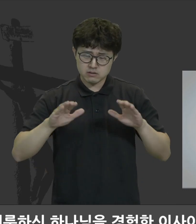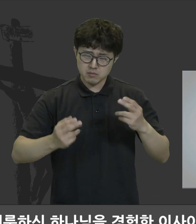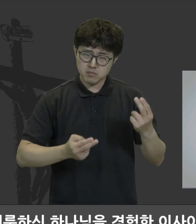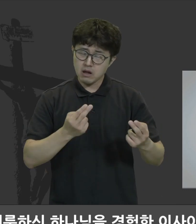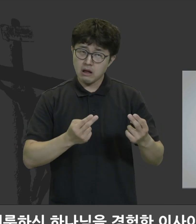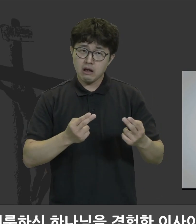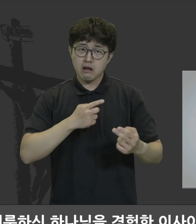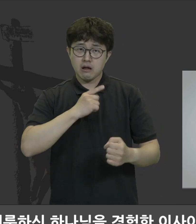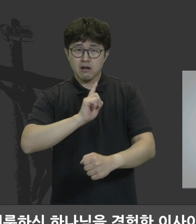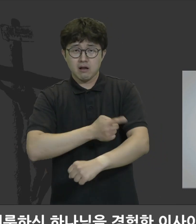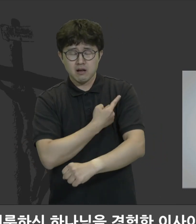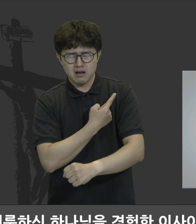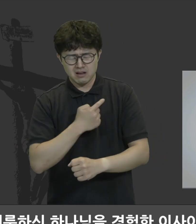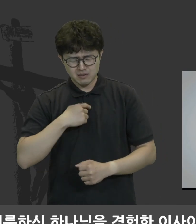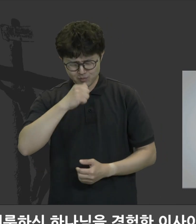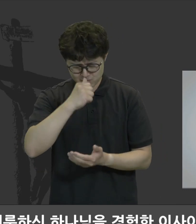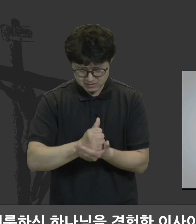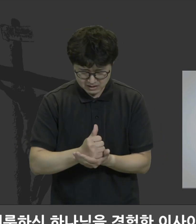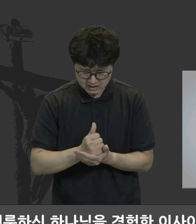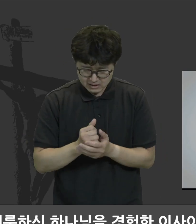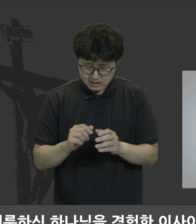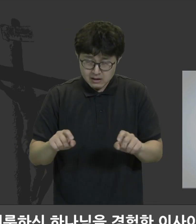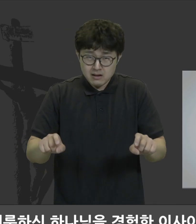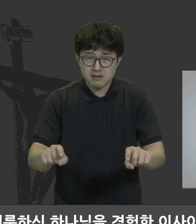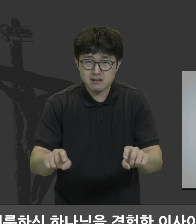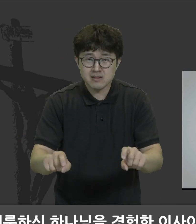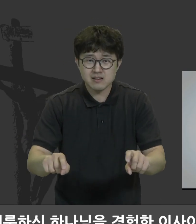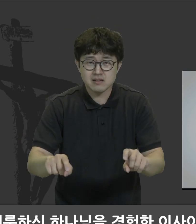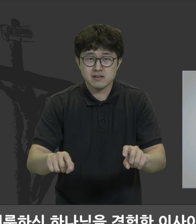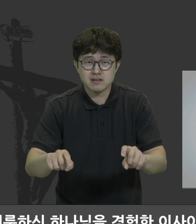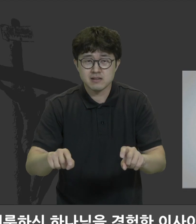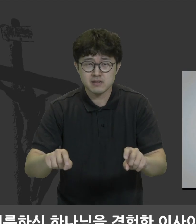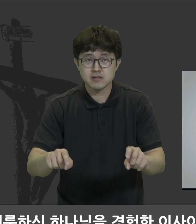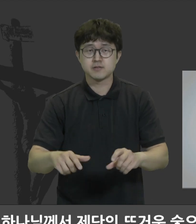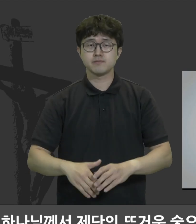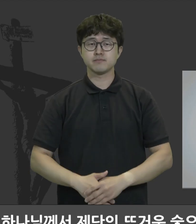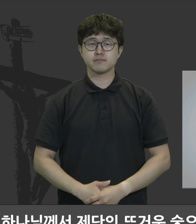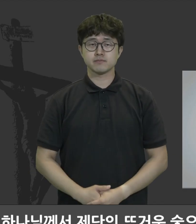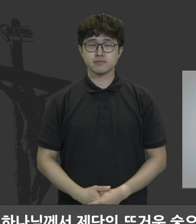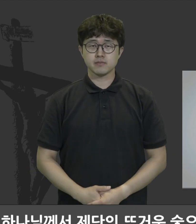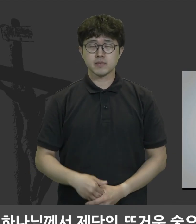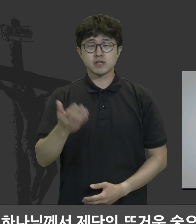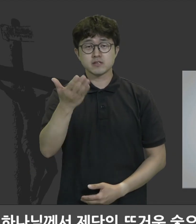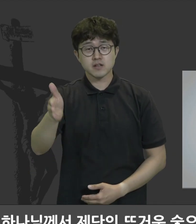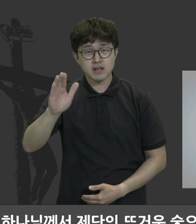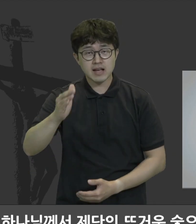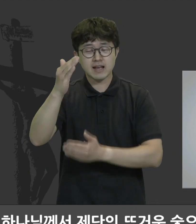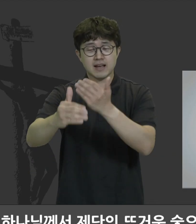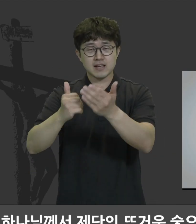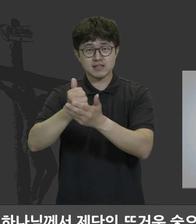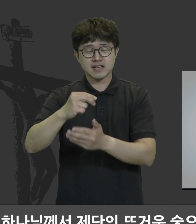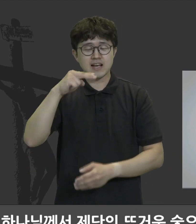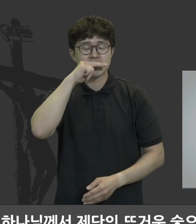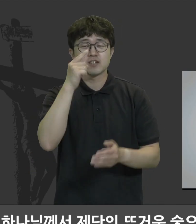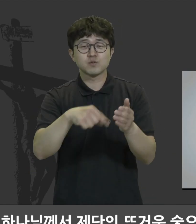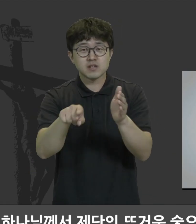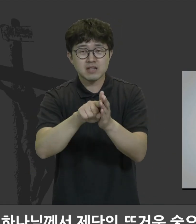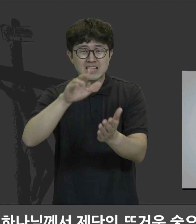자격도 없는 입술이 부정한 죄인임을 깨닫습니다. 그러나 하나님께서 제단의 뜨거운 수치로